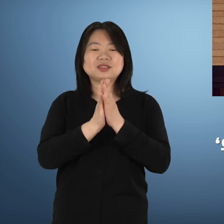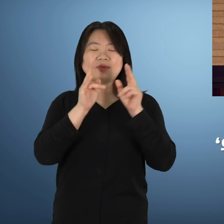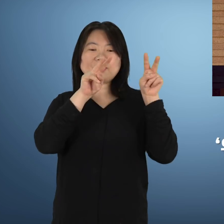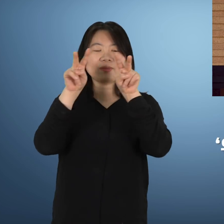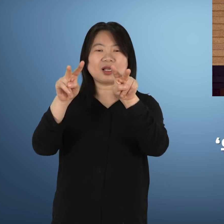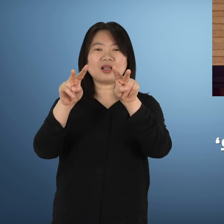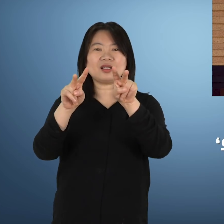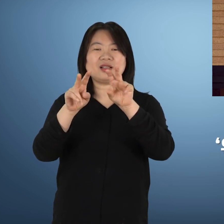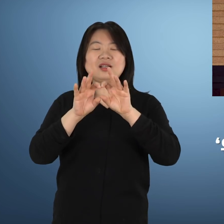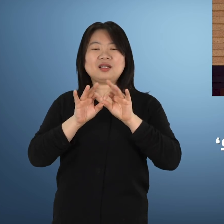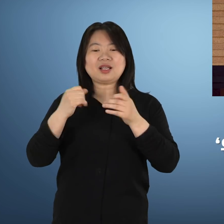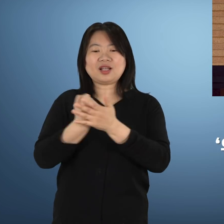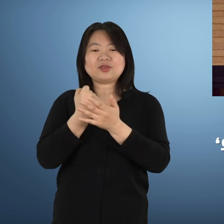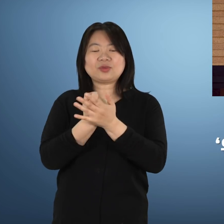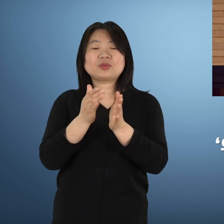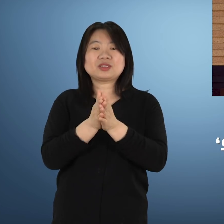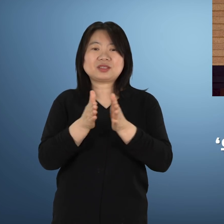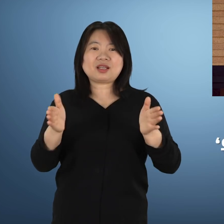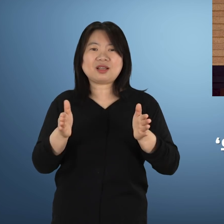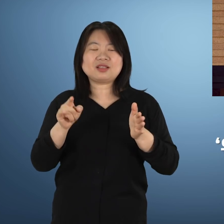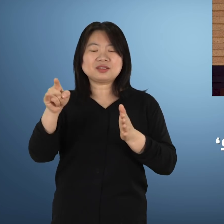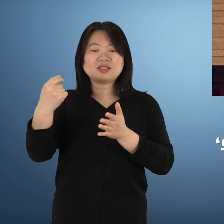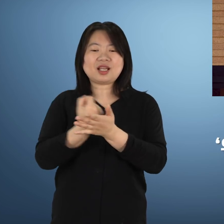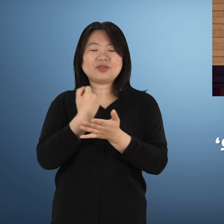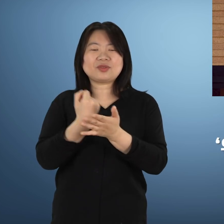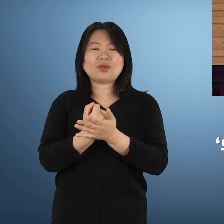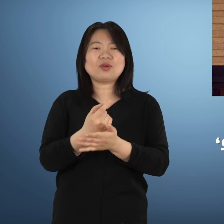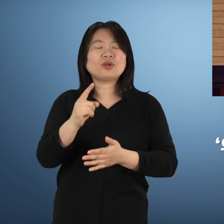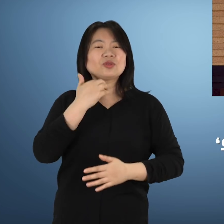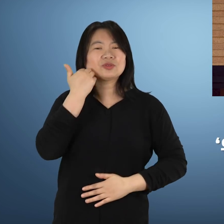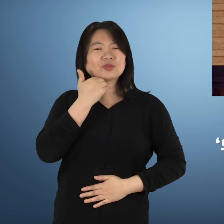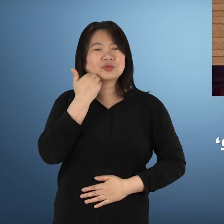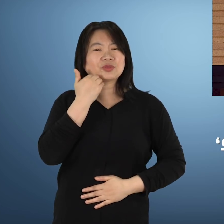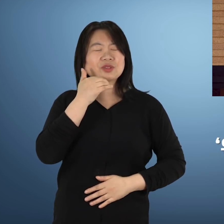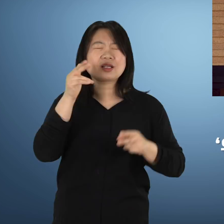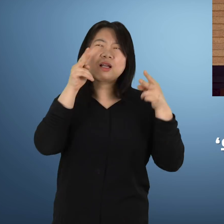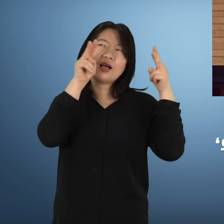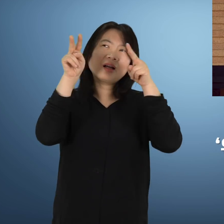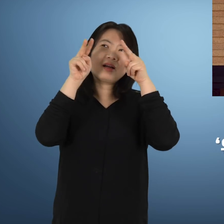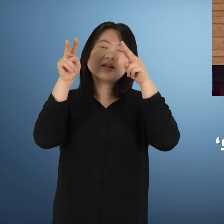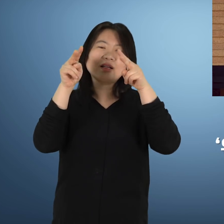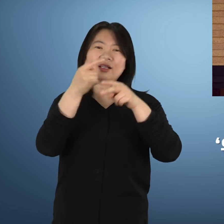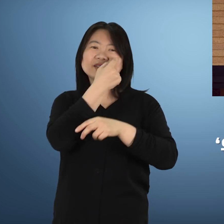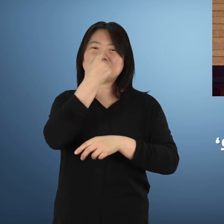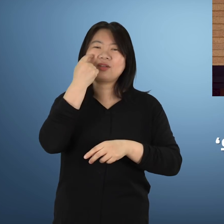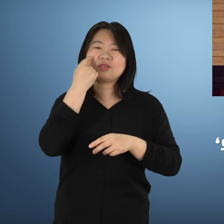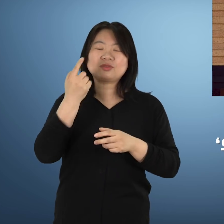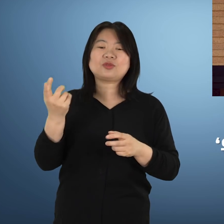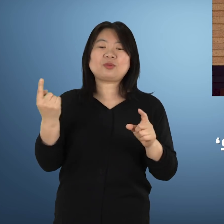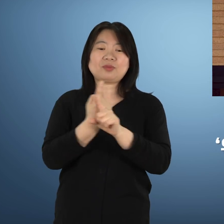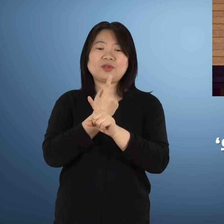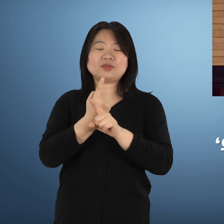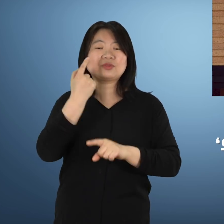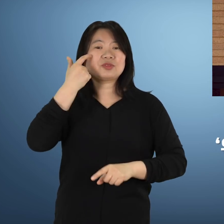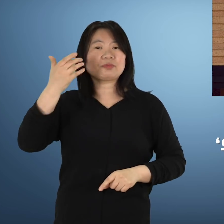직시하면서 애통하게 돼요. 그 애통이 누구를 향하는 시선으로 옮겨지게